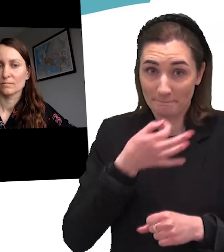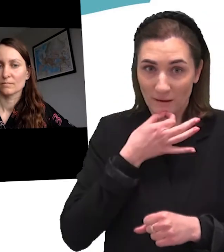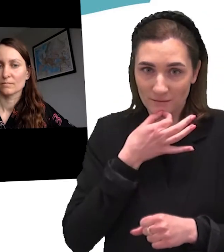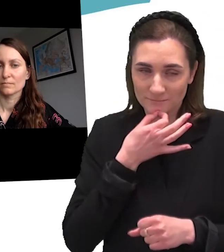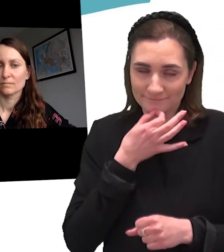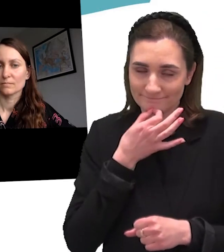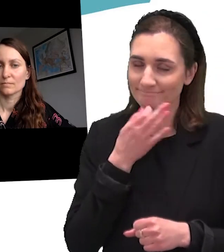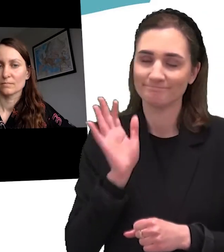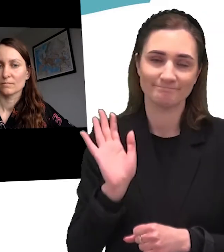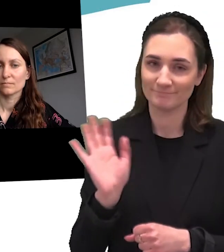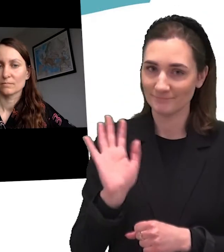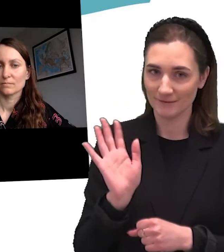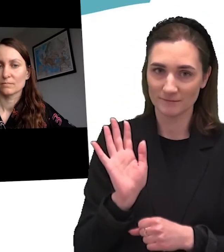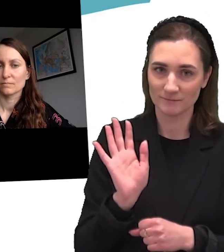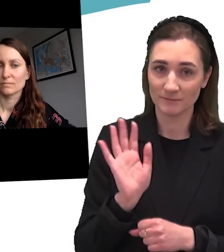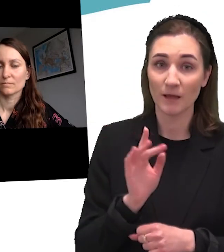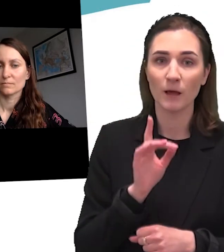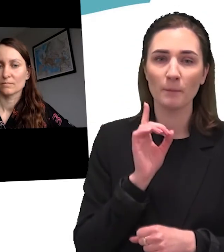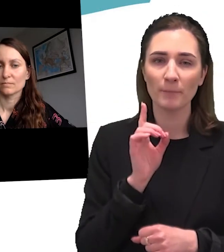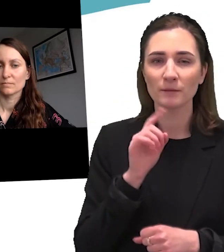ar vaikai bus patenkinti, ne,